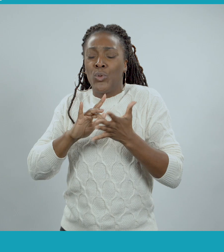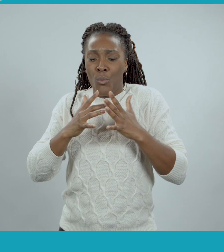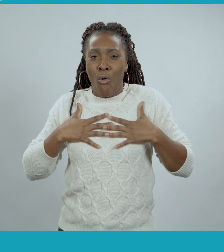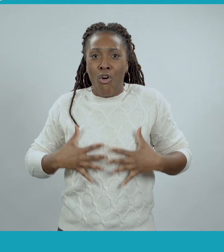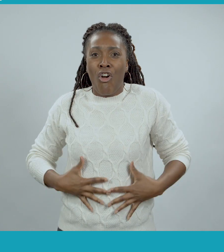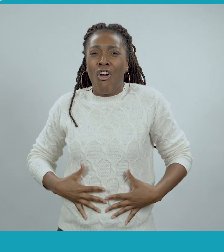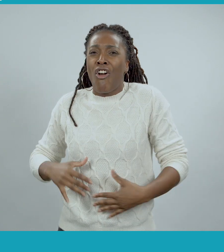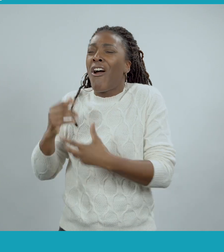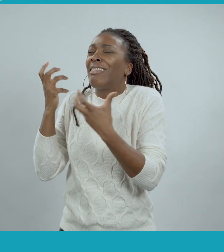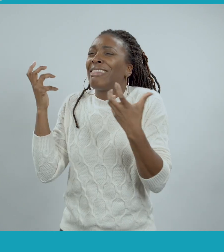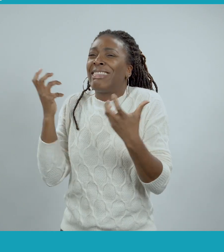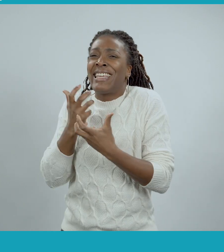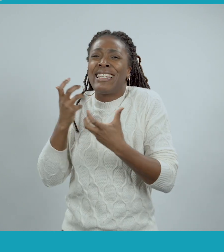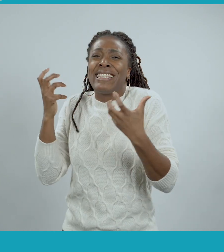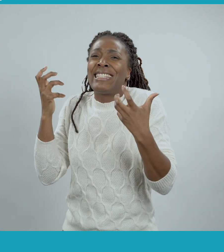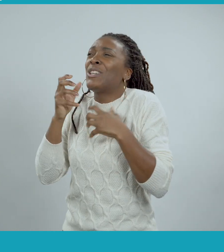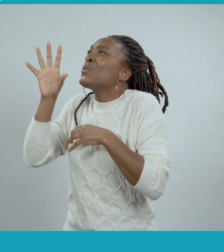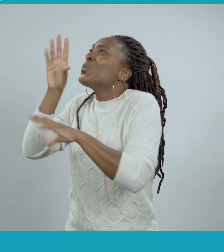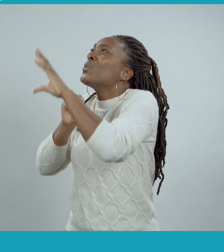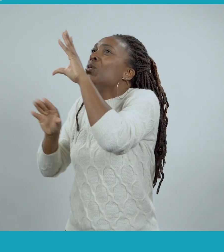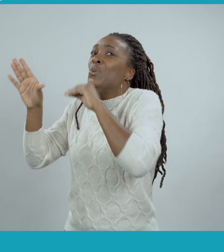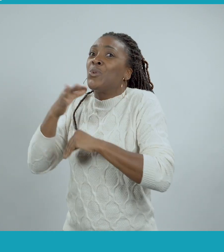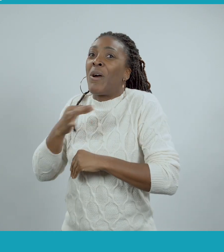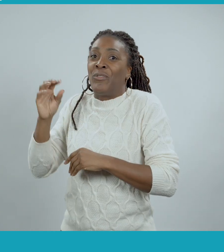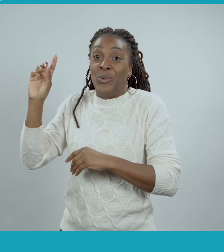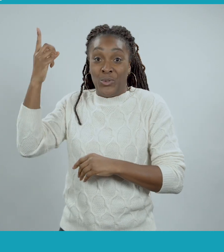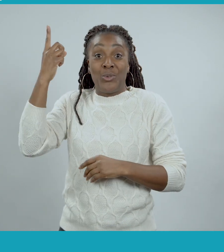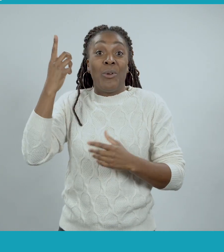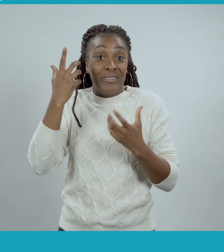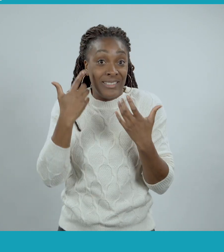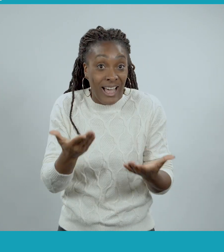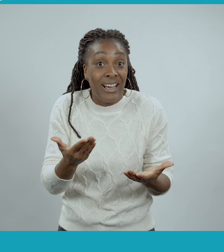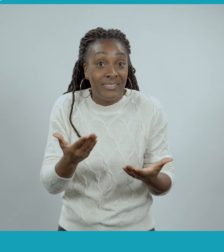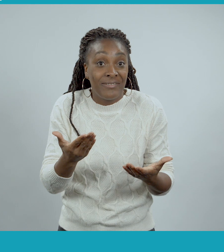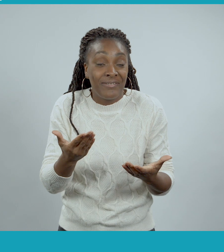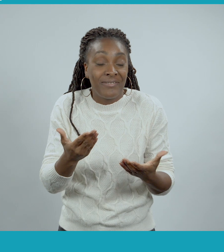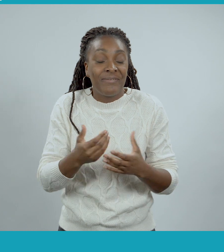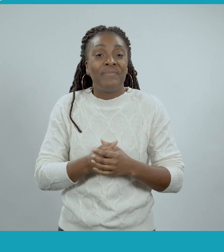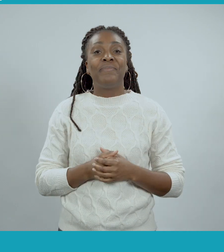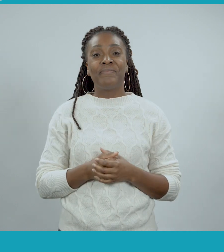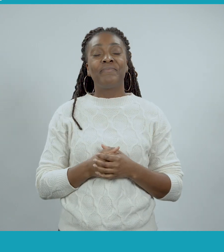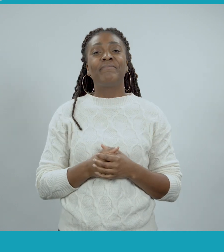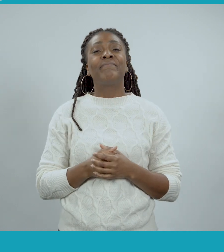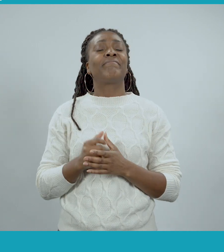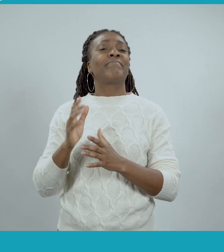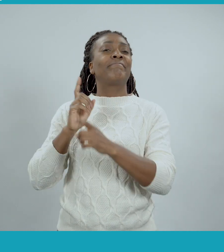qui exprime comment tout ton être physique désire ardemment connaître et être connu de